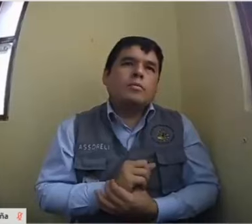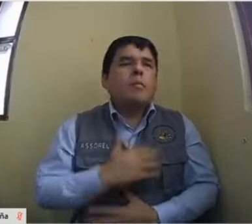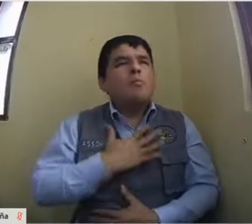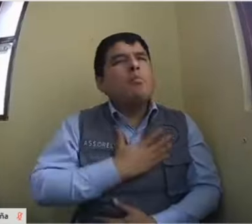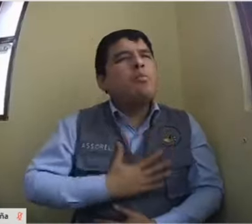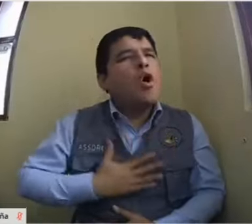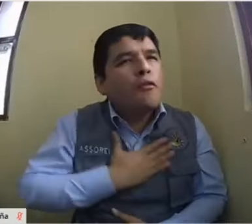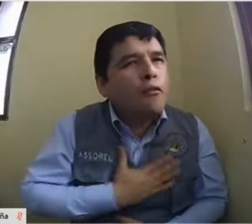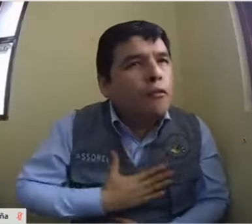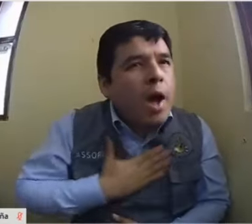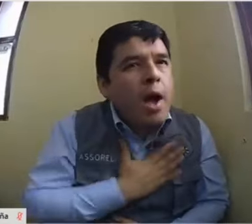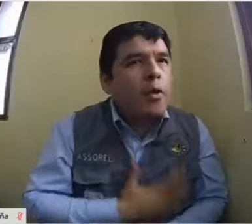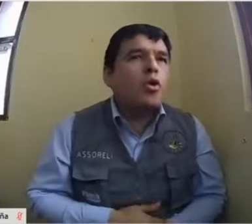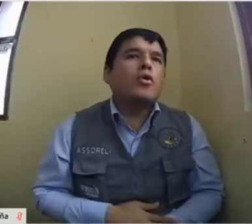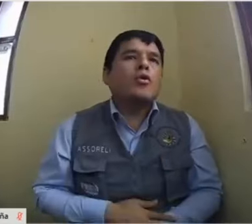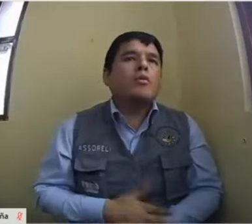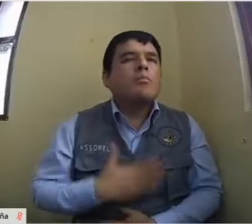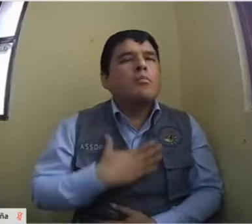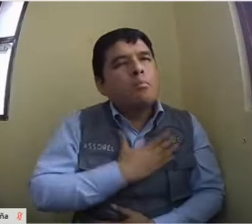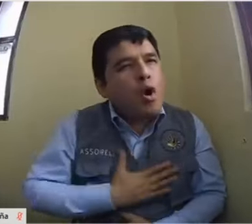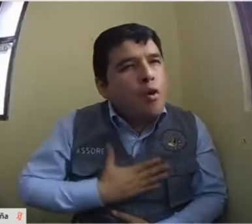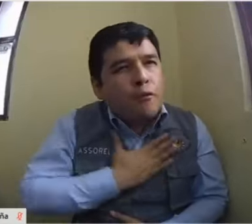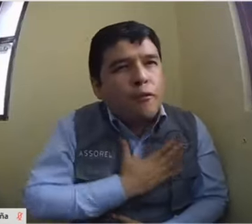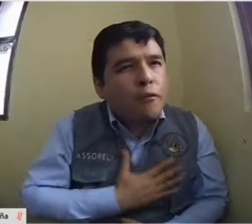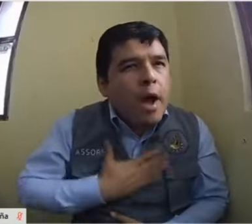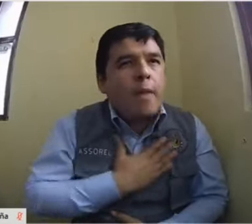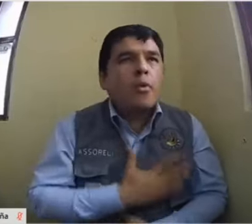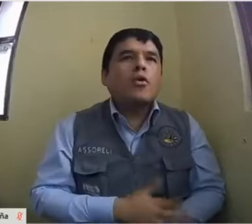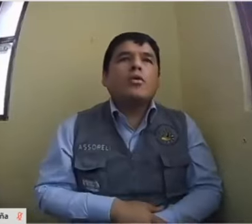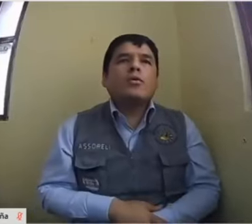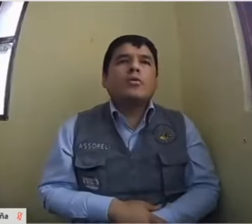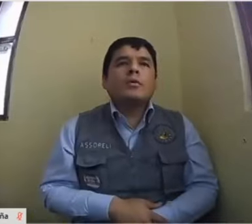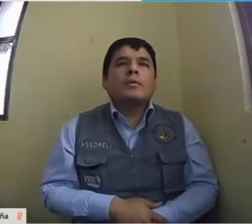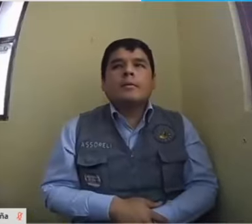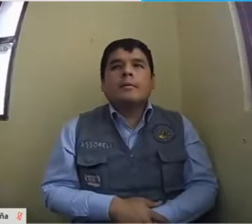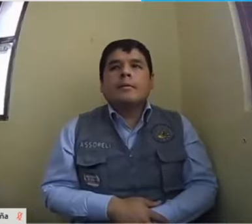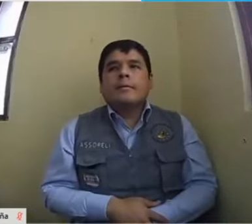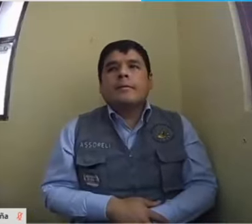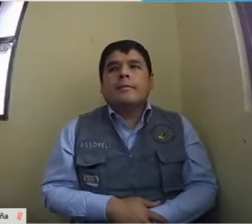Por favor. O por favor. Cualquiera de las dos. Por favor.